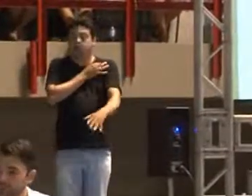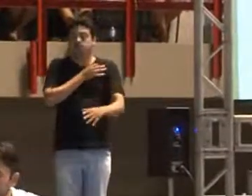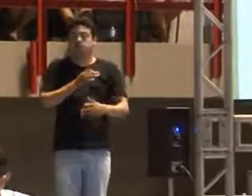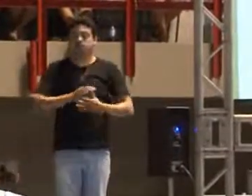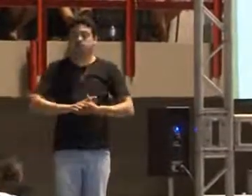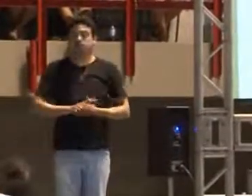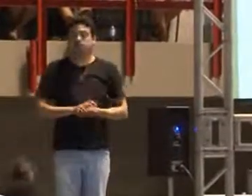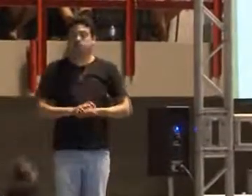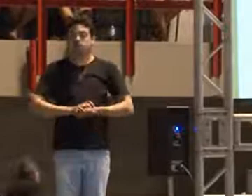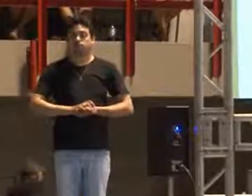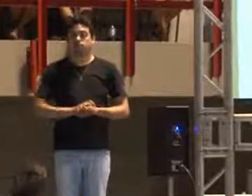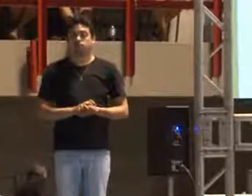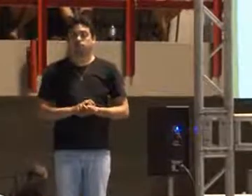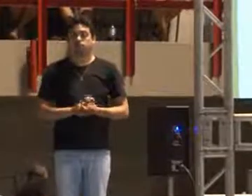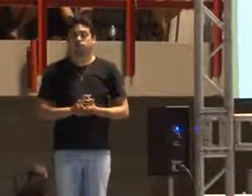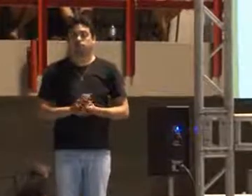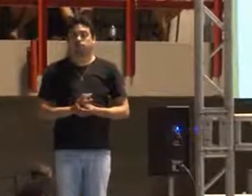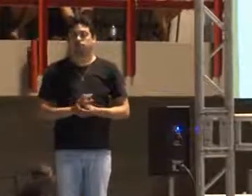Diga.